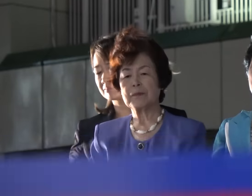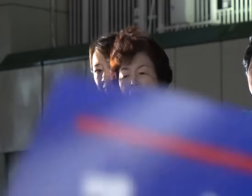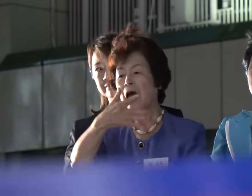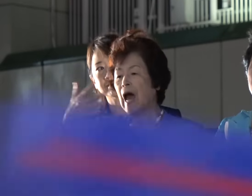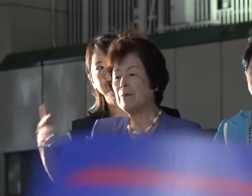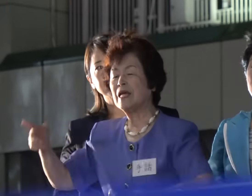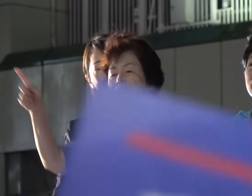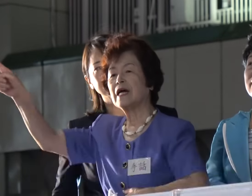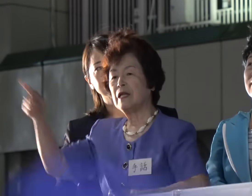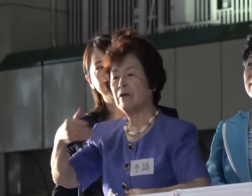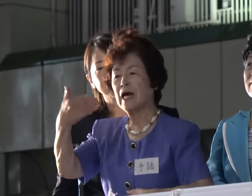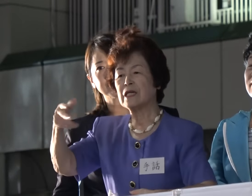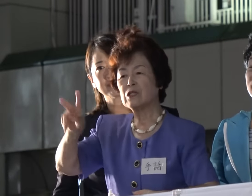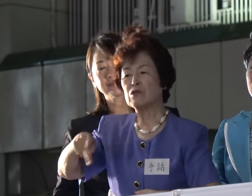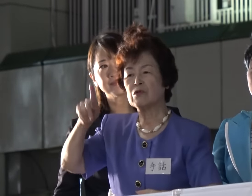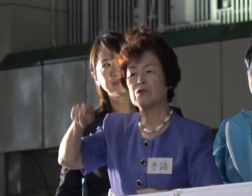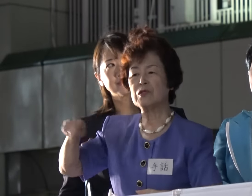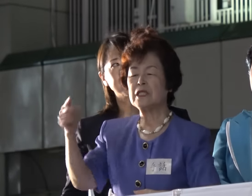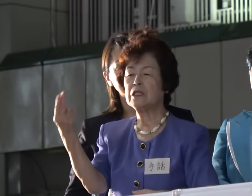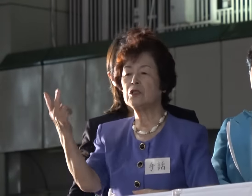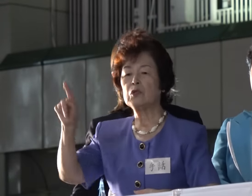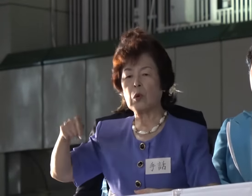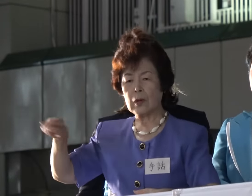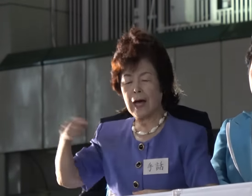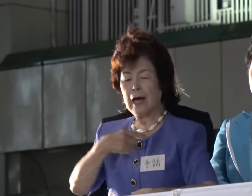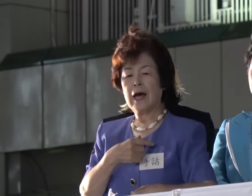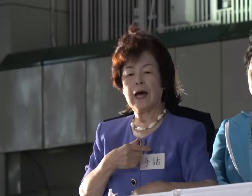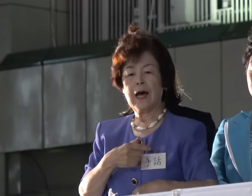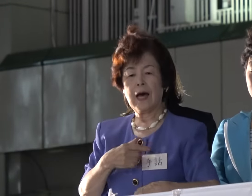が大統領候補になりました。これはア